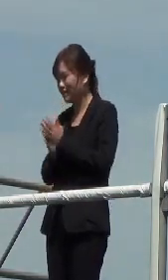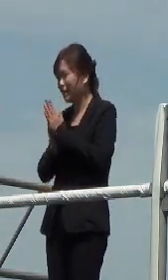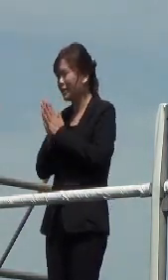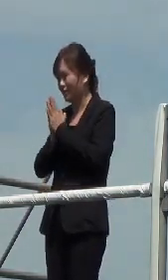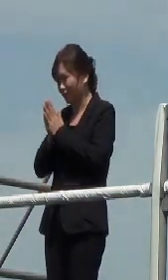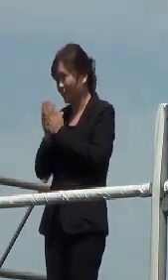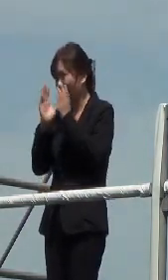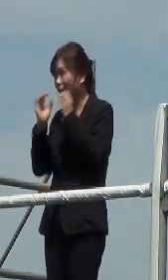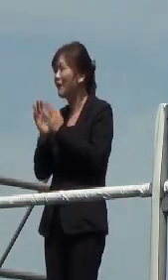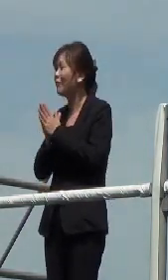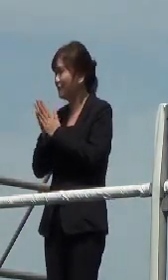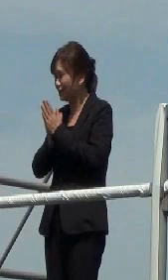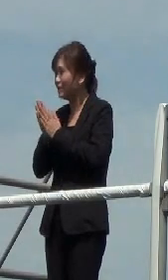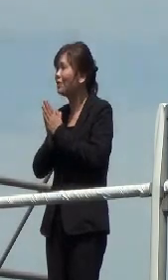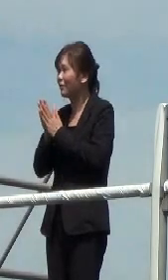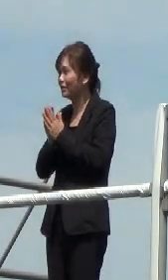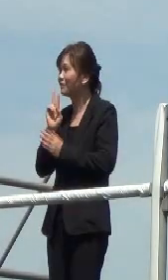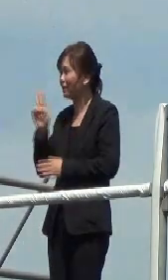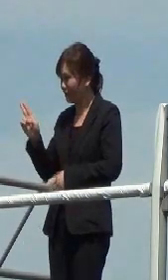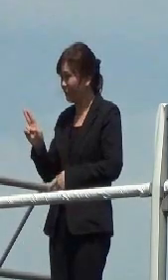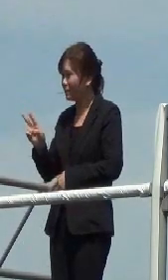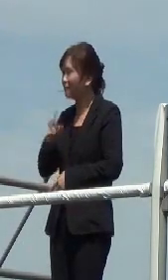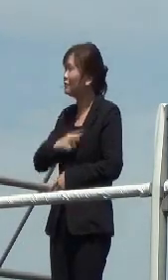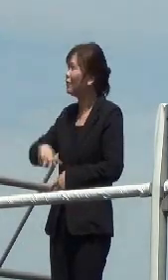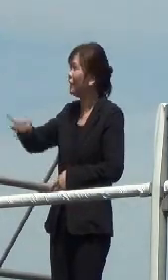。見上げてごらん夜の星を。